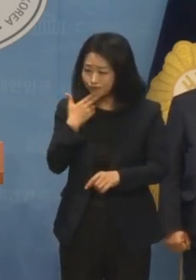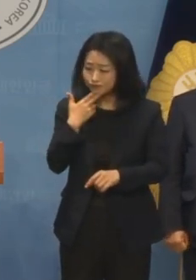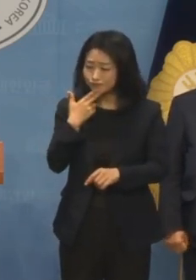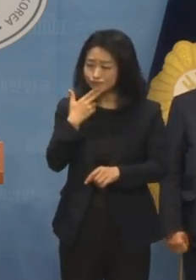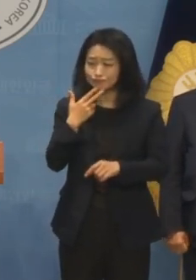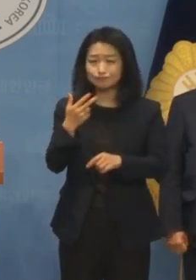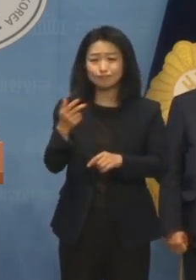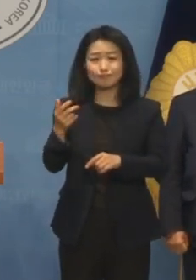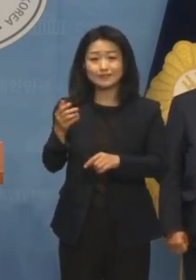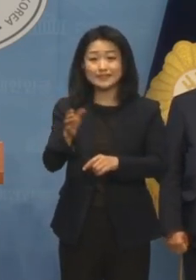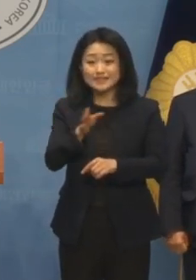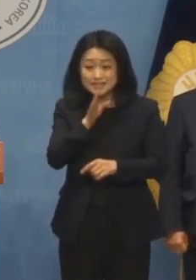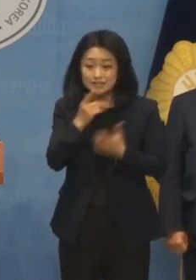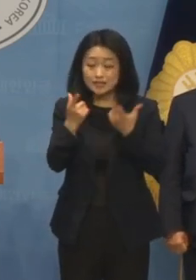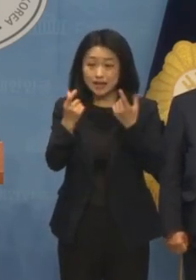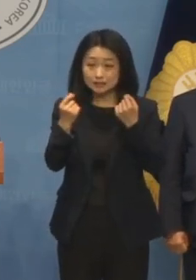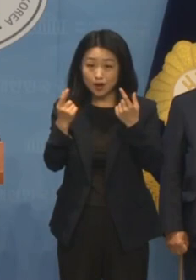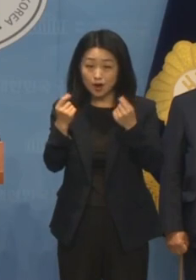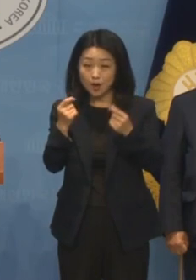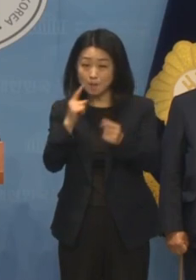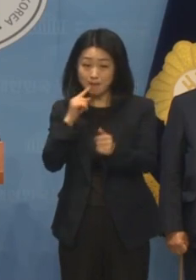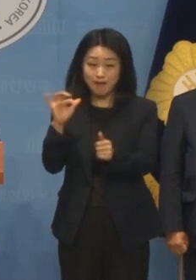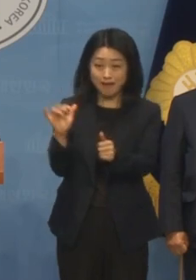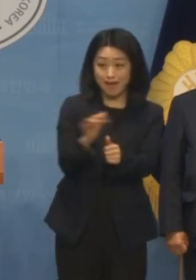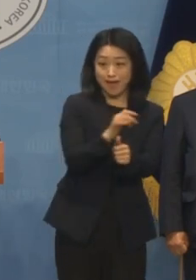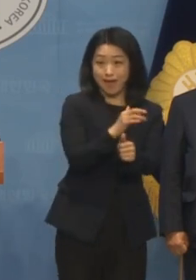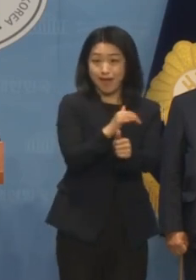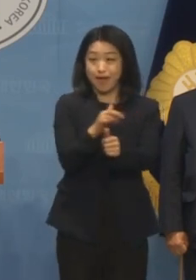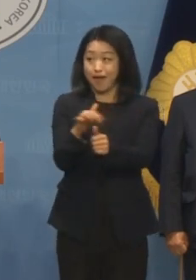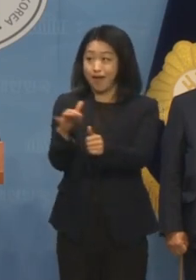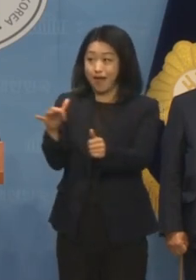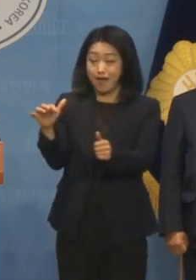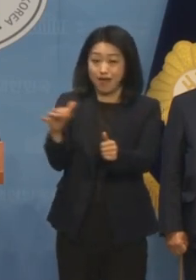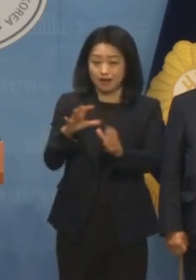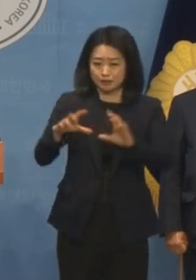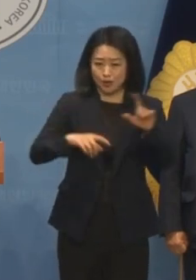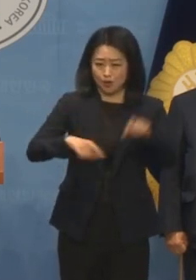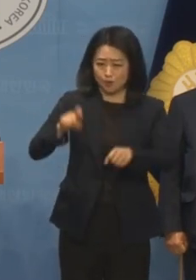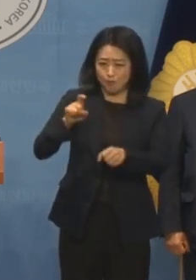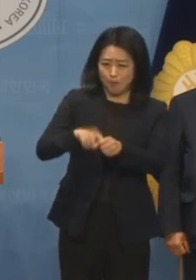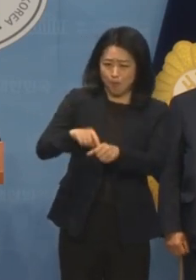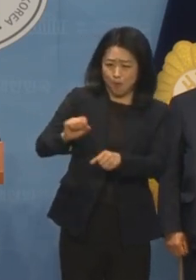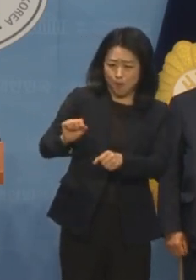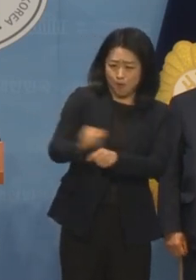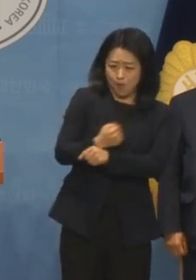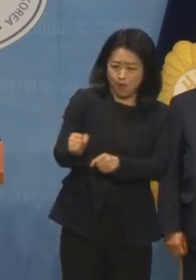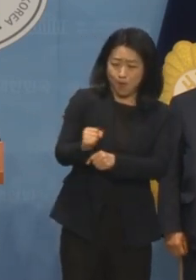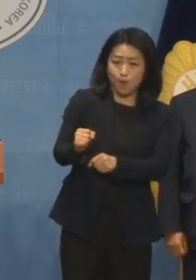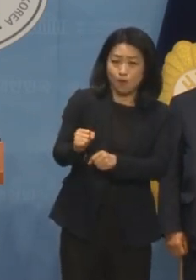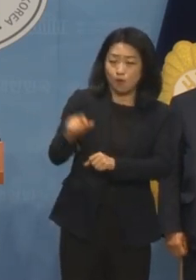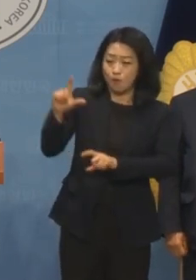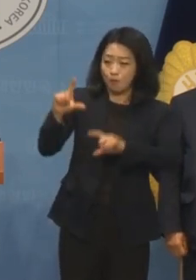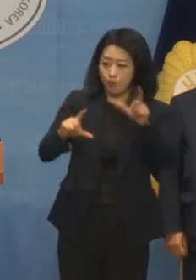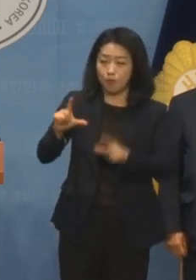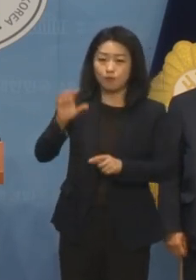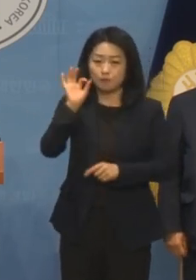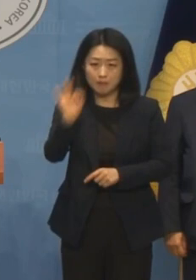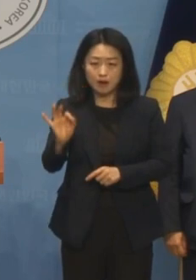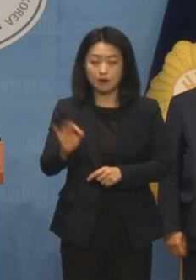것처럼 선동하는 세력의 정치적 목적을 달성하려는 수단으로 전락되어